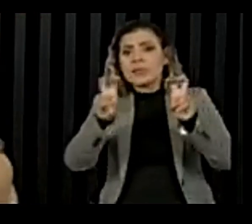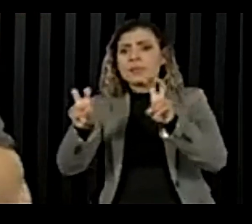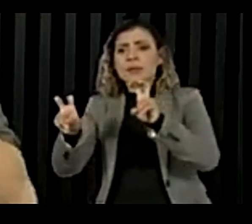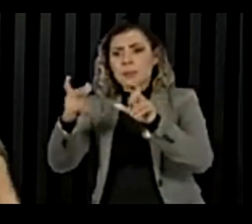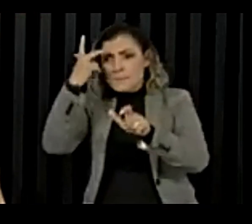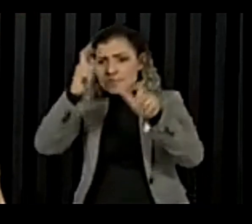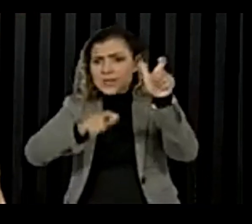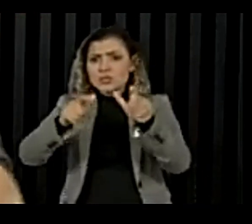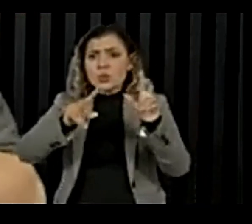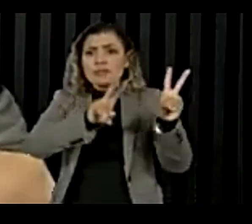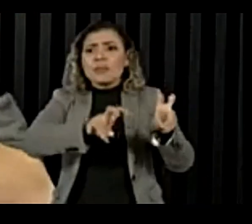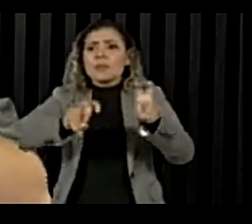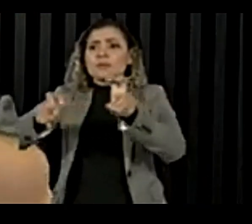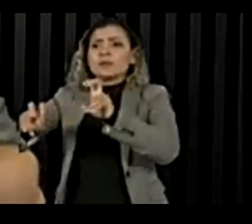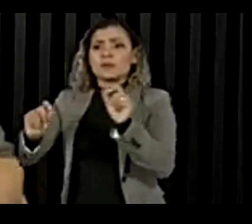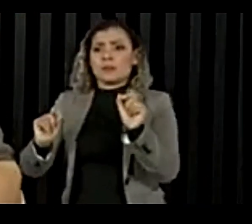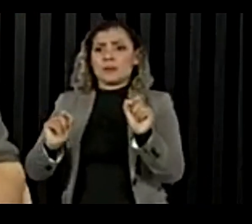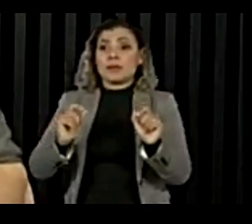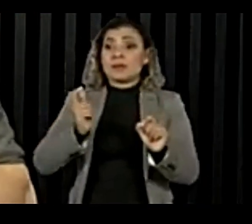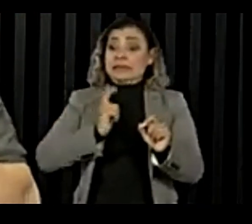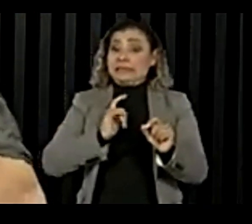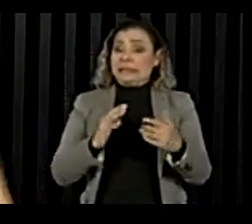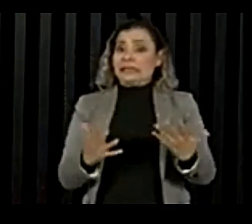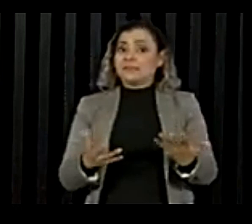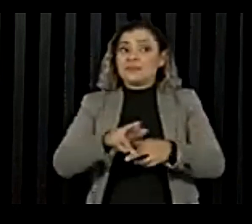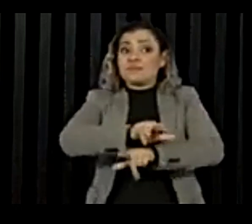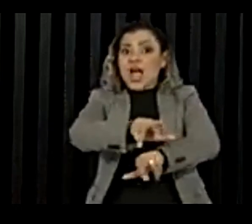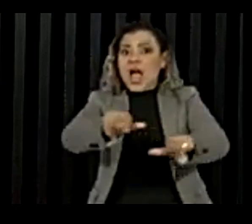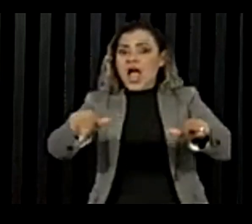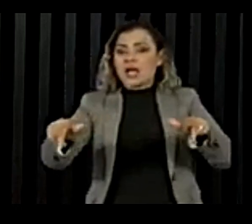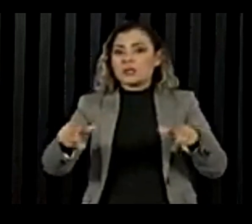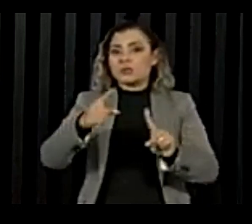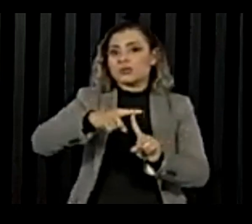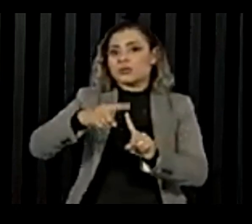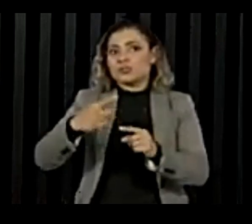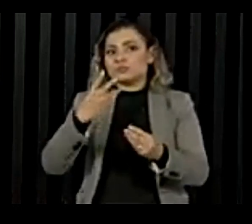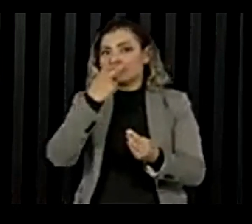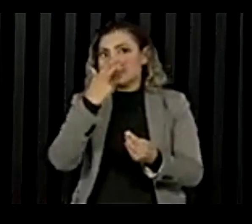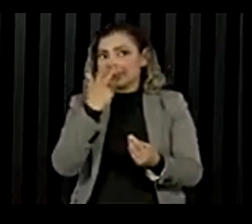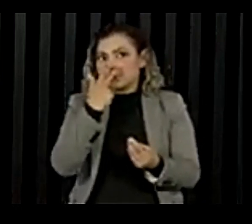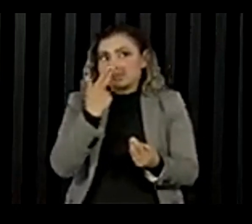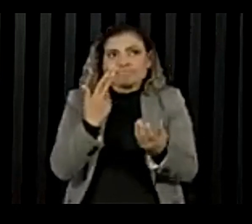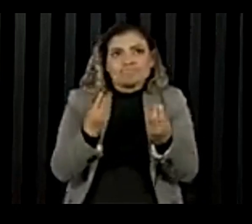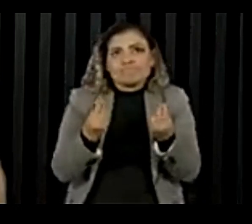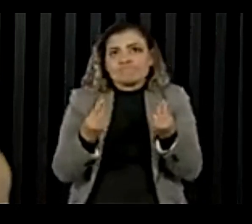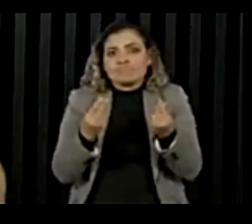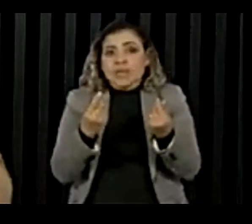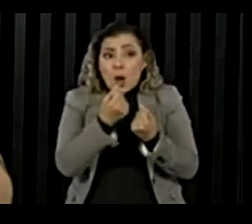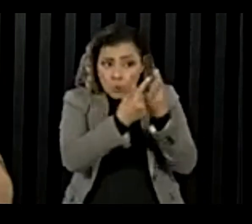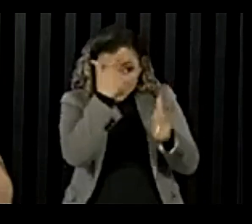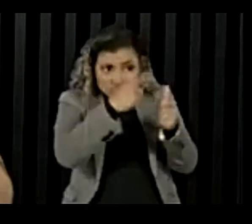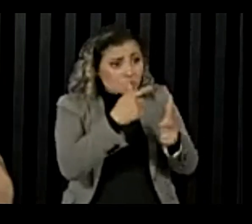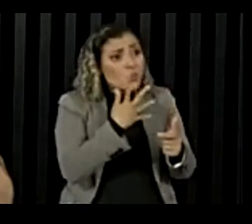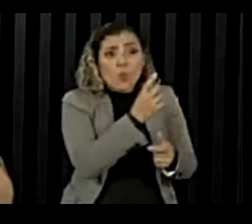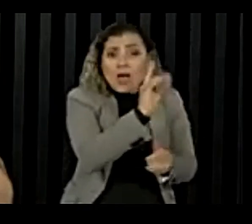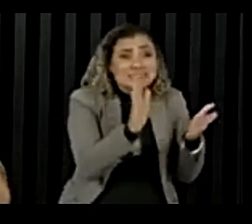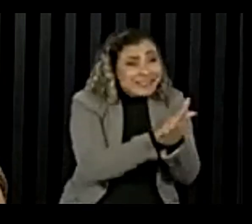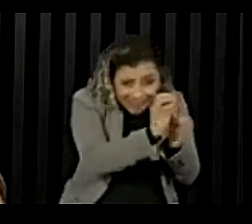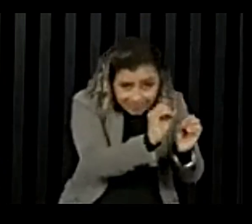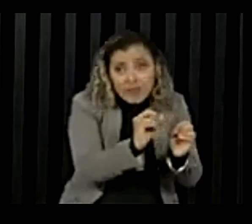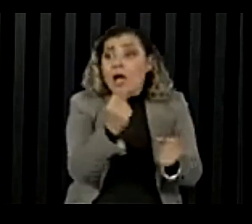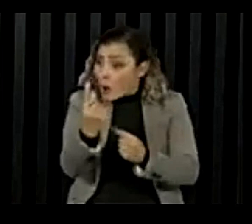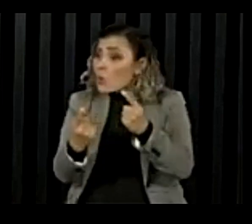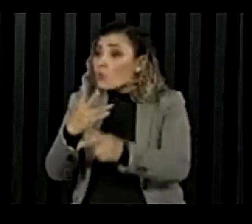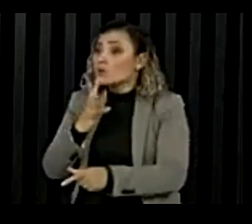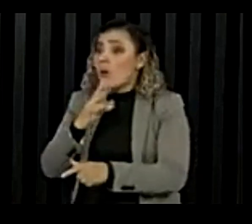gente falando sobre determinado assunto, você vai ter todo tipo de feedback. Você vai ter pessoas falando sobre aquele assunto sem nenhum conhecimento e pessoas com todo o conhecimento do mundo.